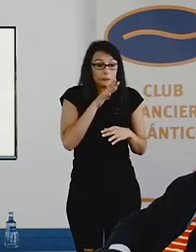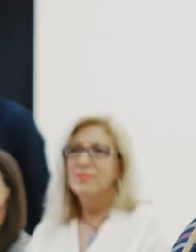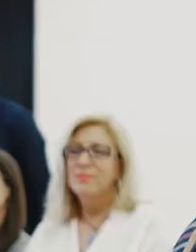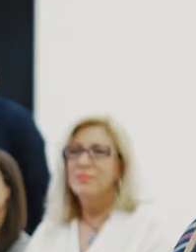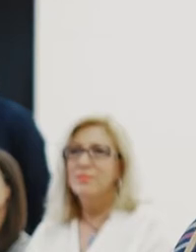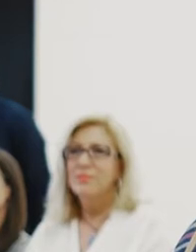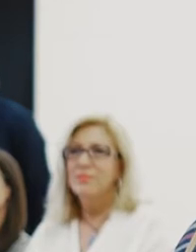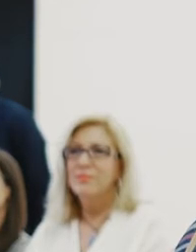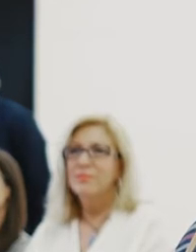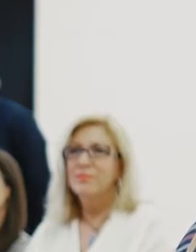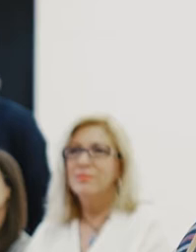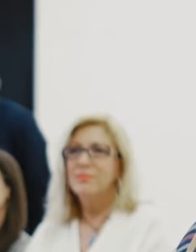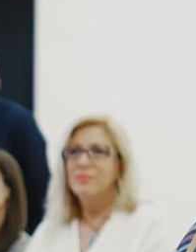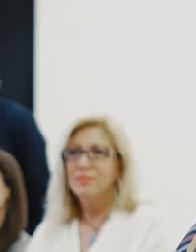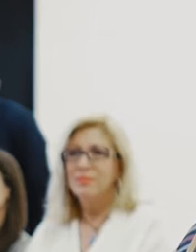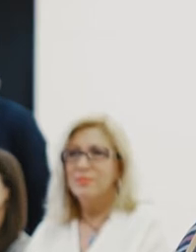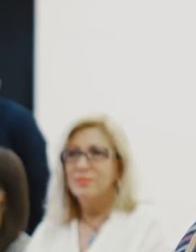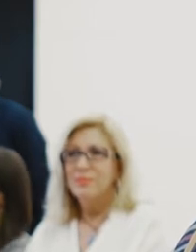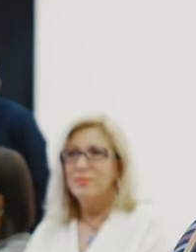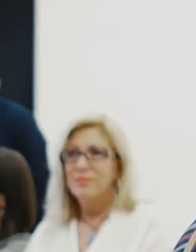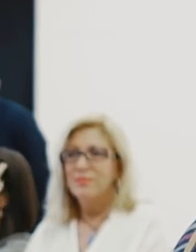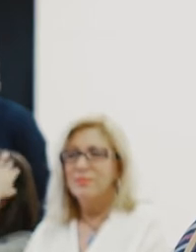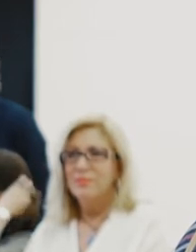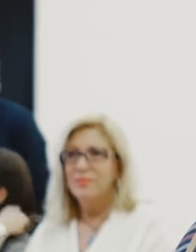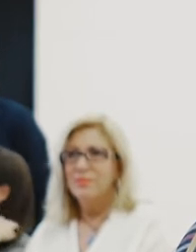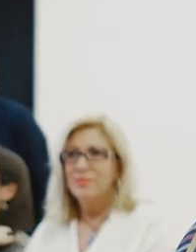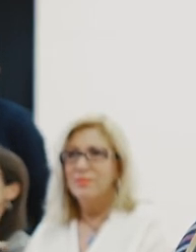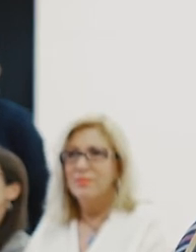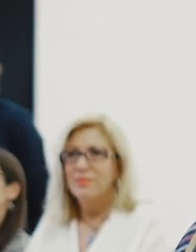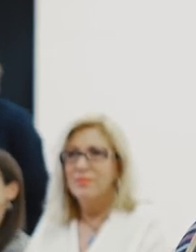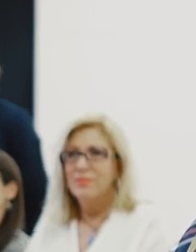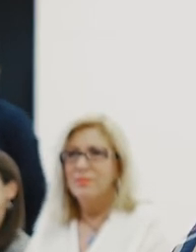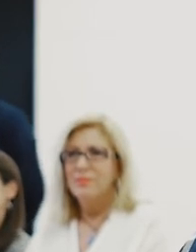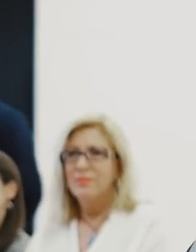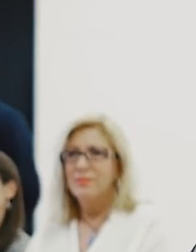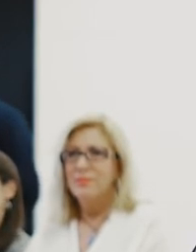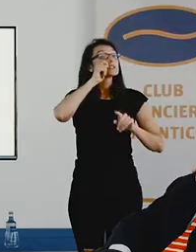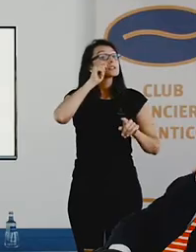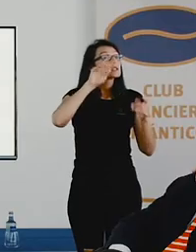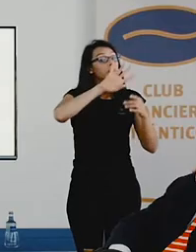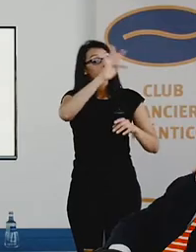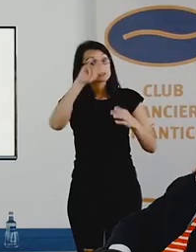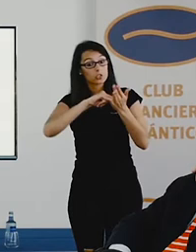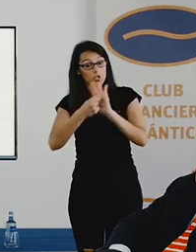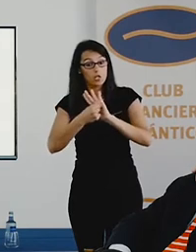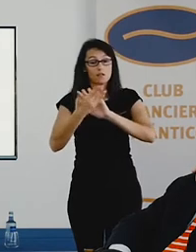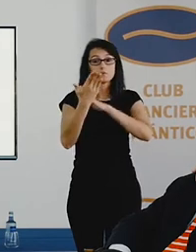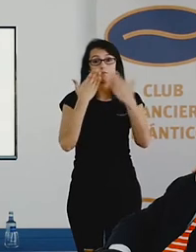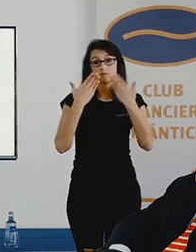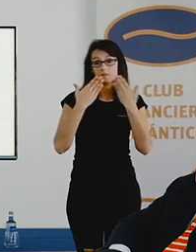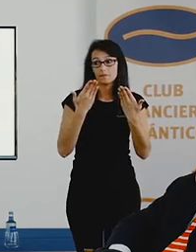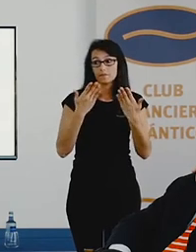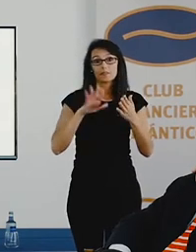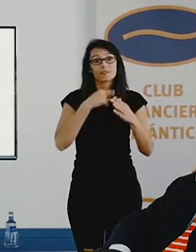proyectos europeos que nos llamaron como expertos por haber organizado el del 2010 para hablar de turismo y tecnología, de tecnología